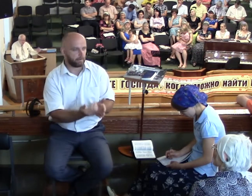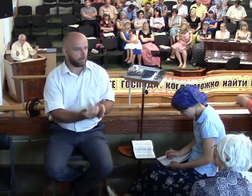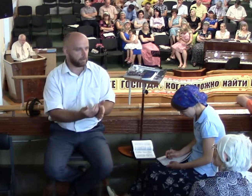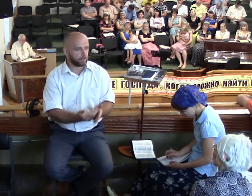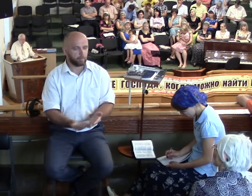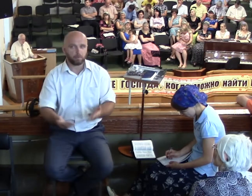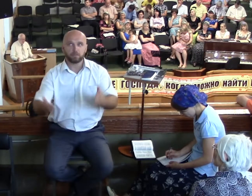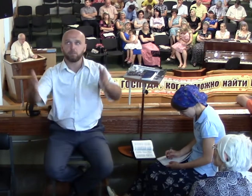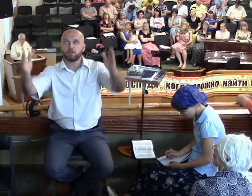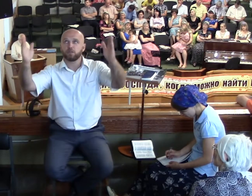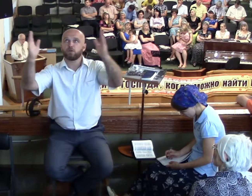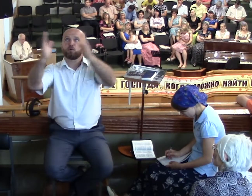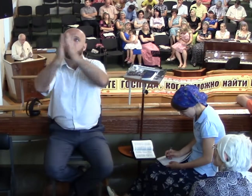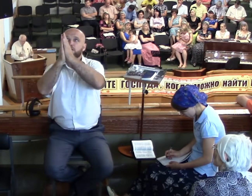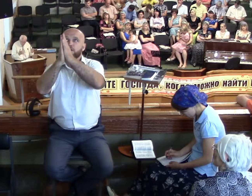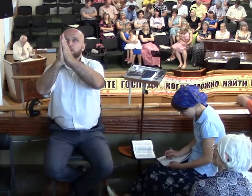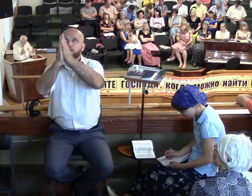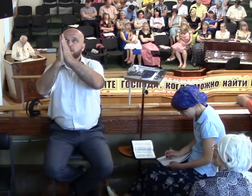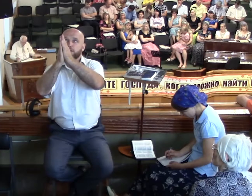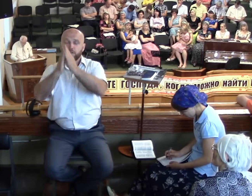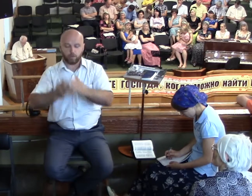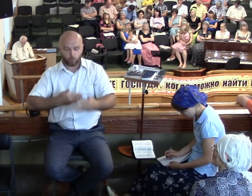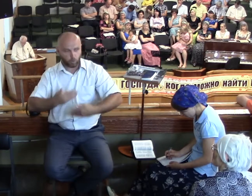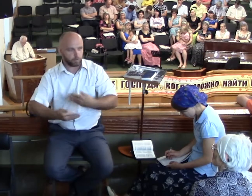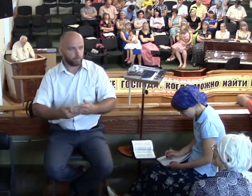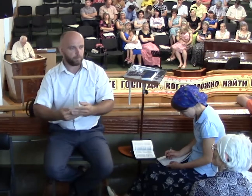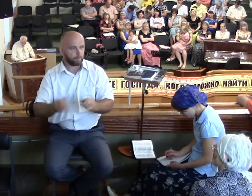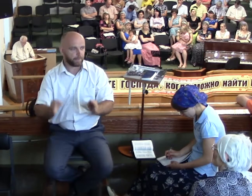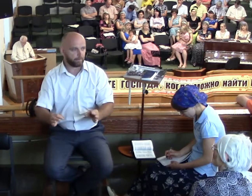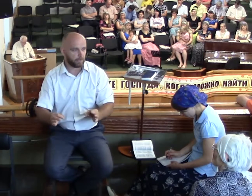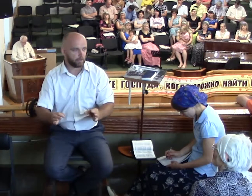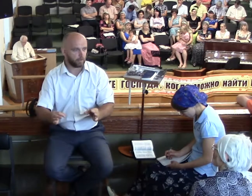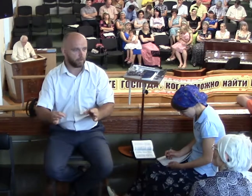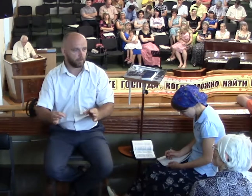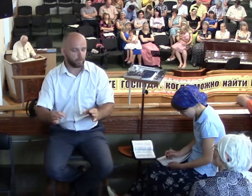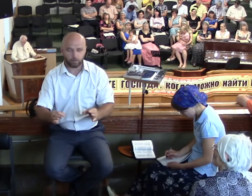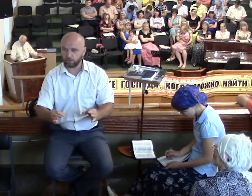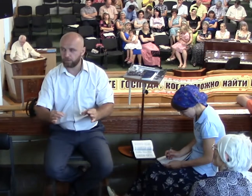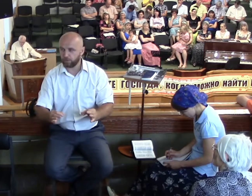руки, укрепить ноги, ходить правильно, ходить прямо, друзья. И